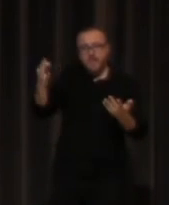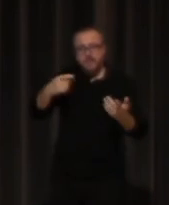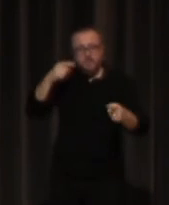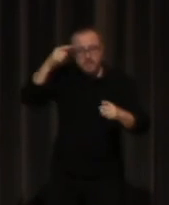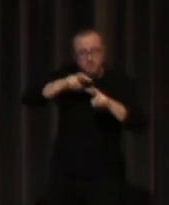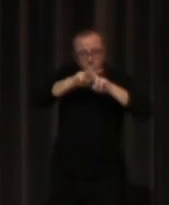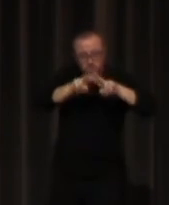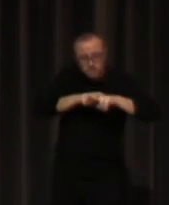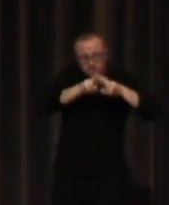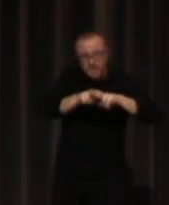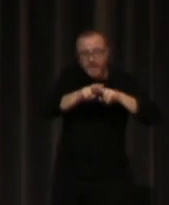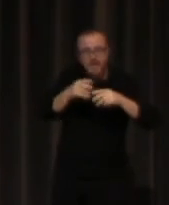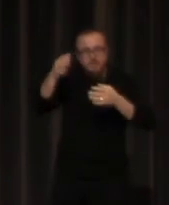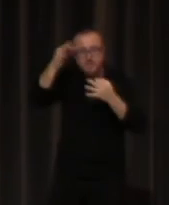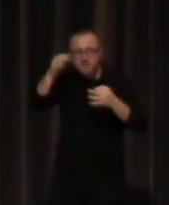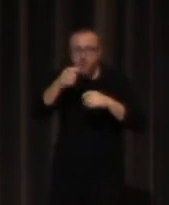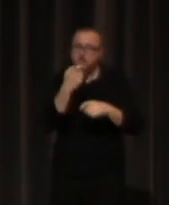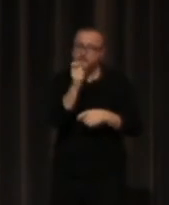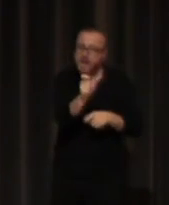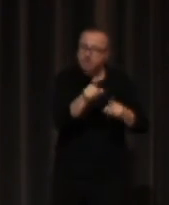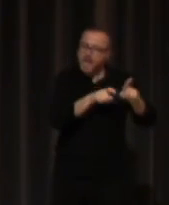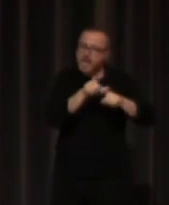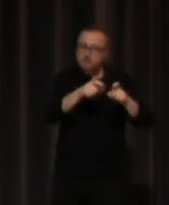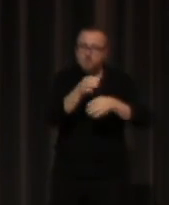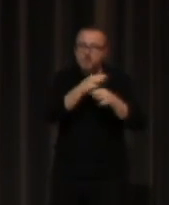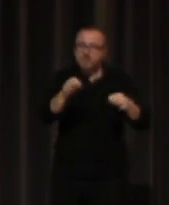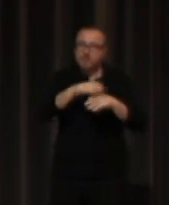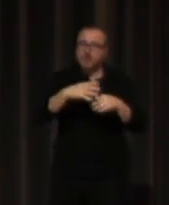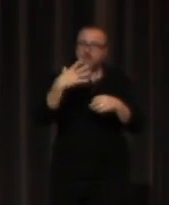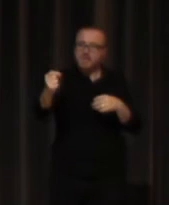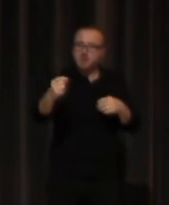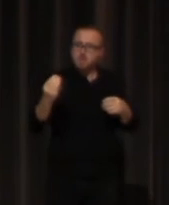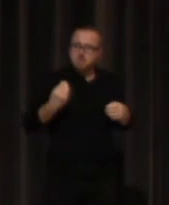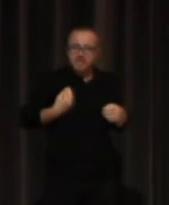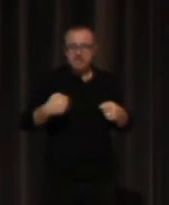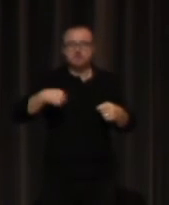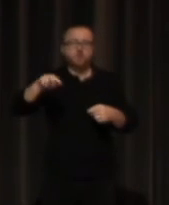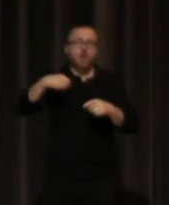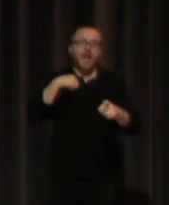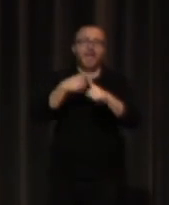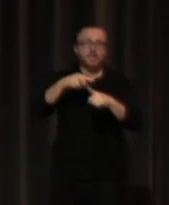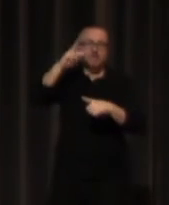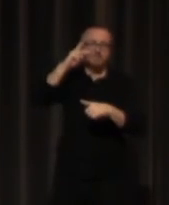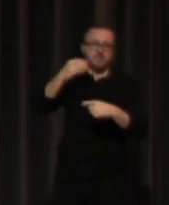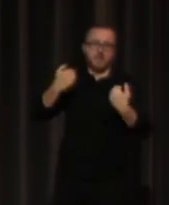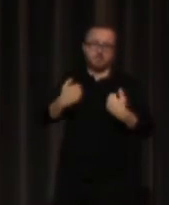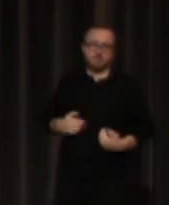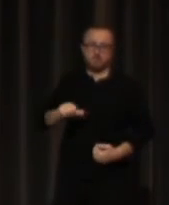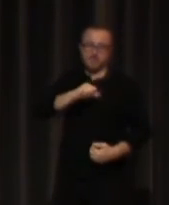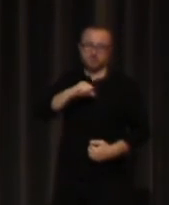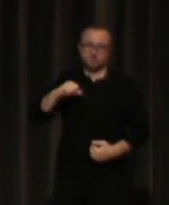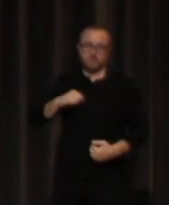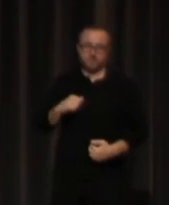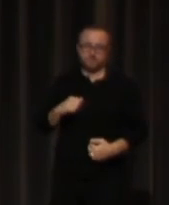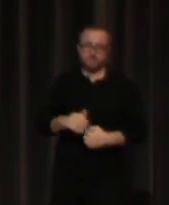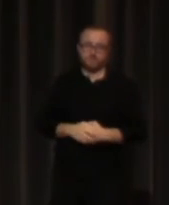precís, el més únic, el més irrepetible possible. Si això és una llarga introducció a